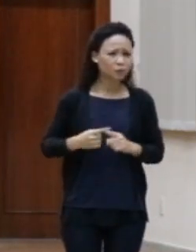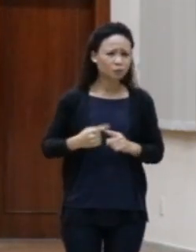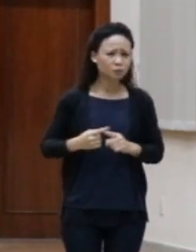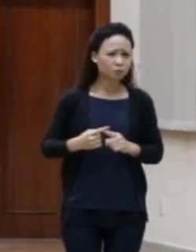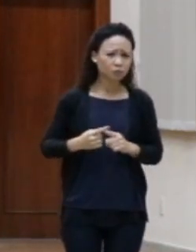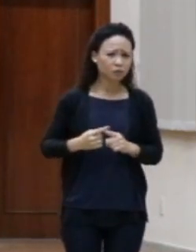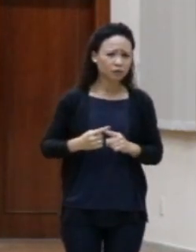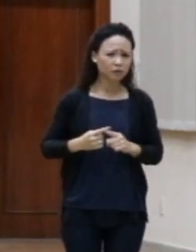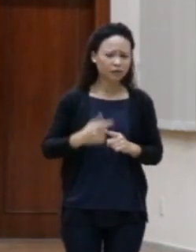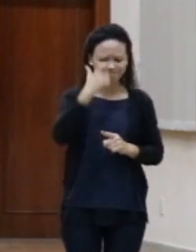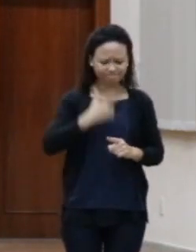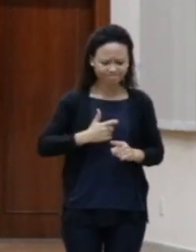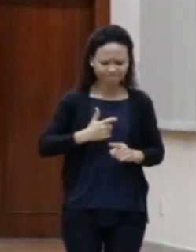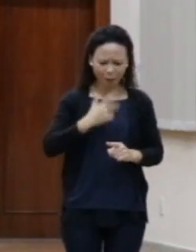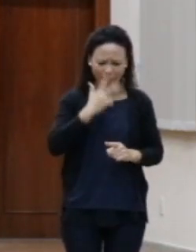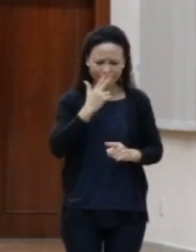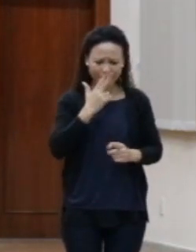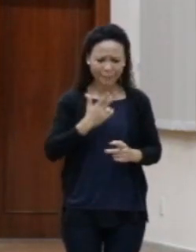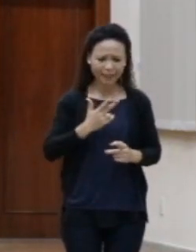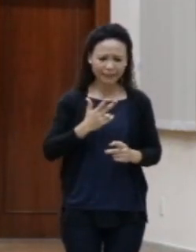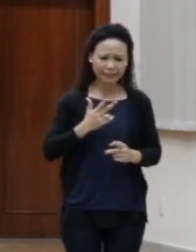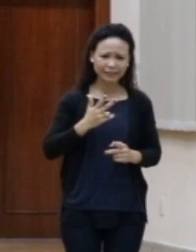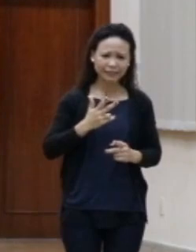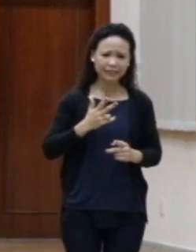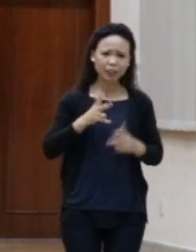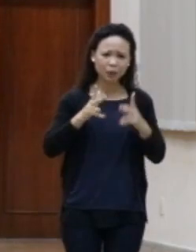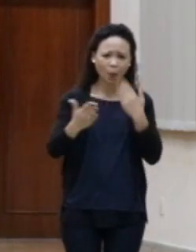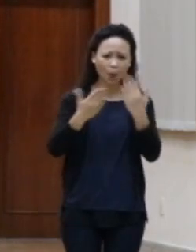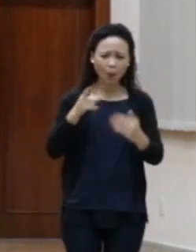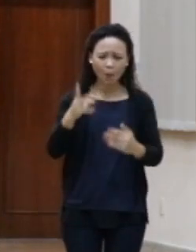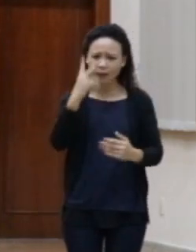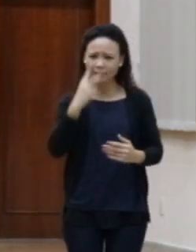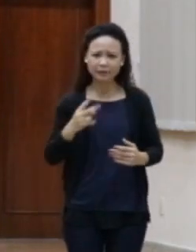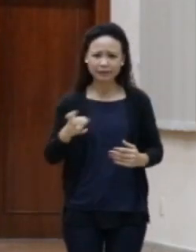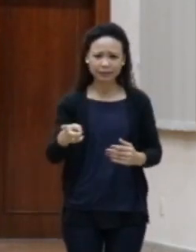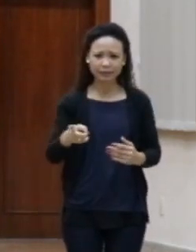por essa enfermidade que nos rodeia neste tempo?